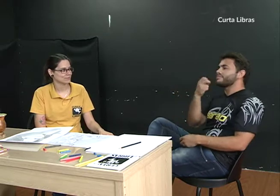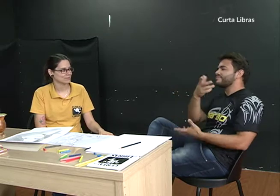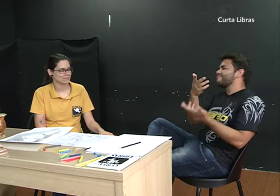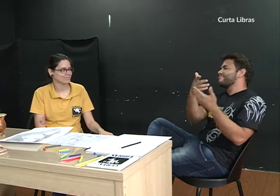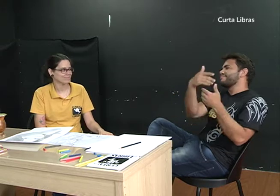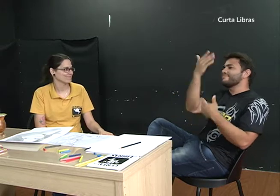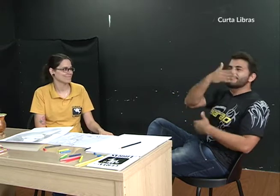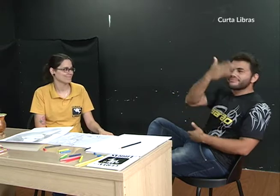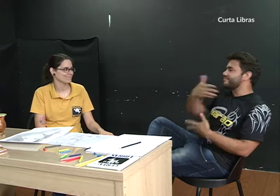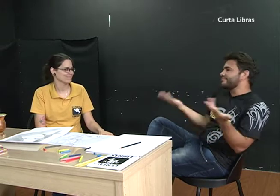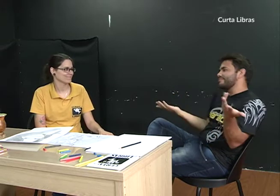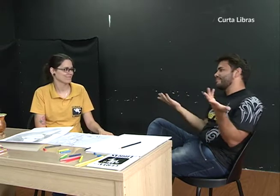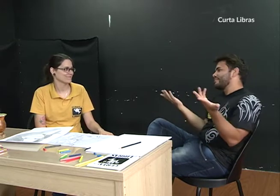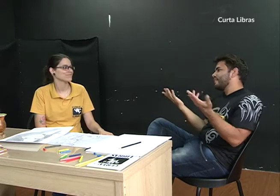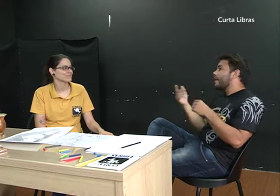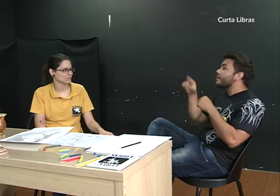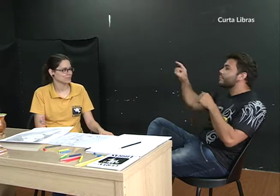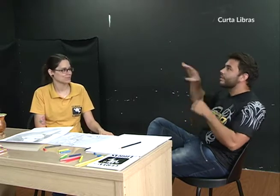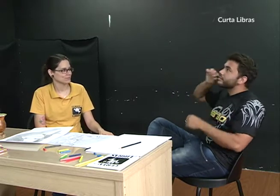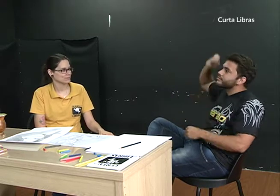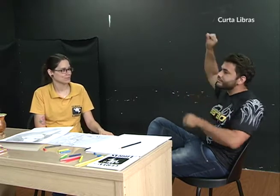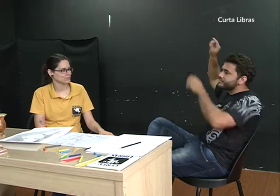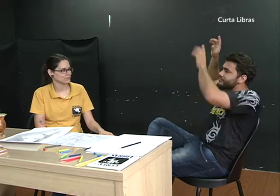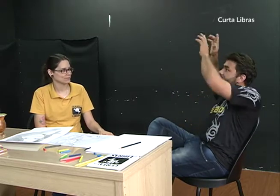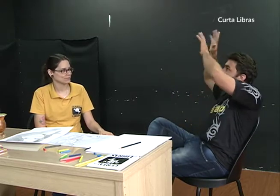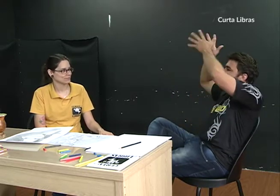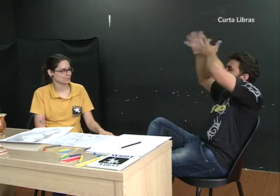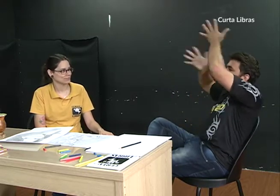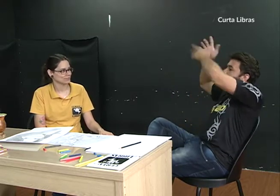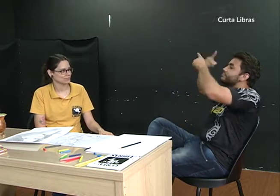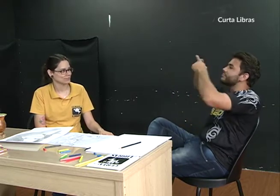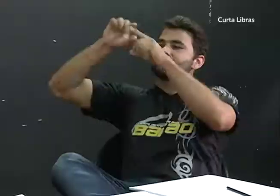de um sinal envolve visualizar e pensar no movimento.